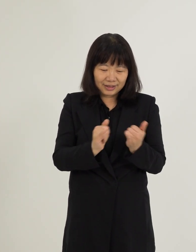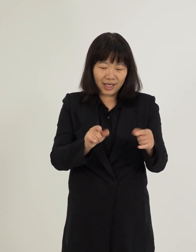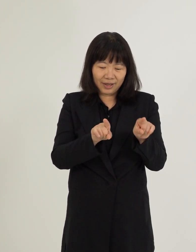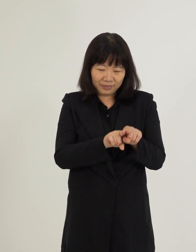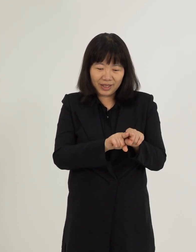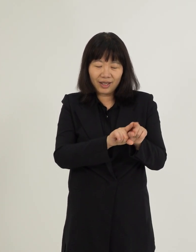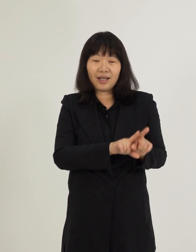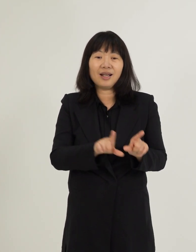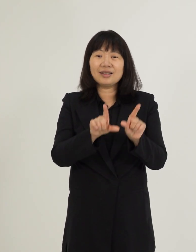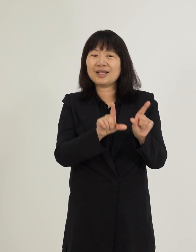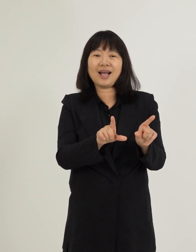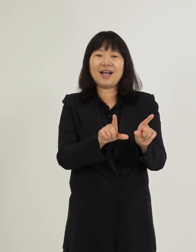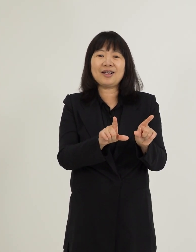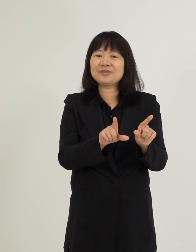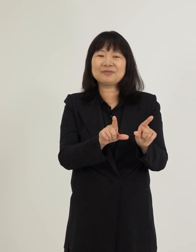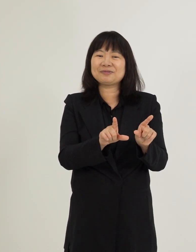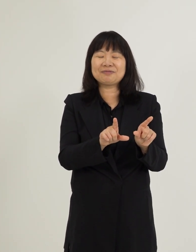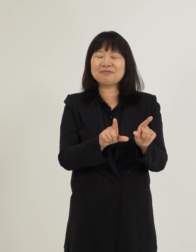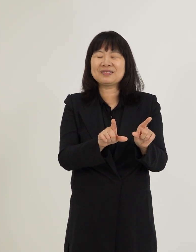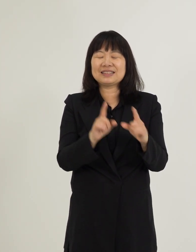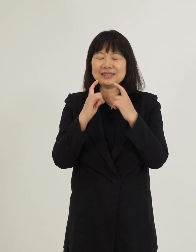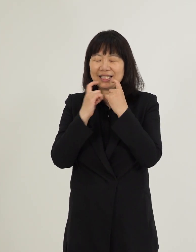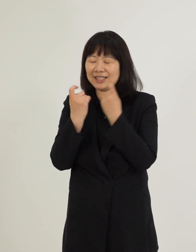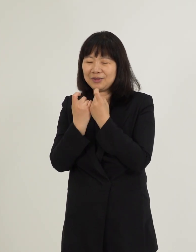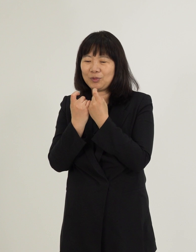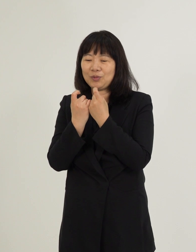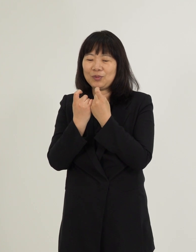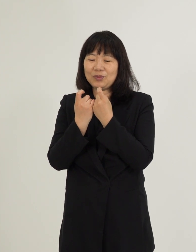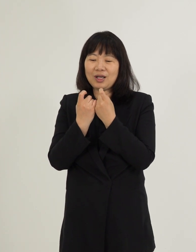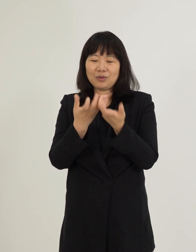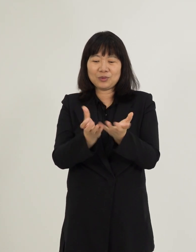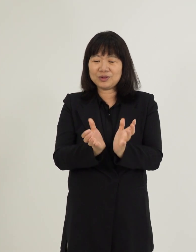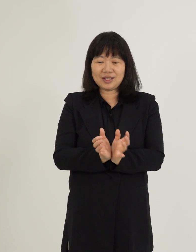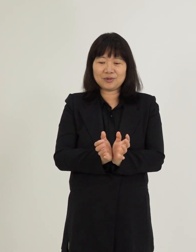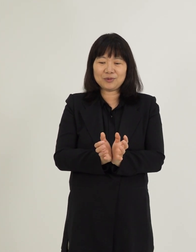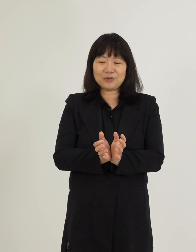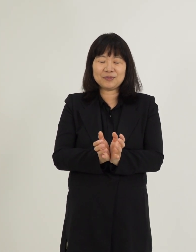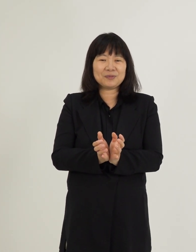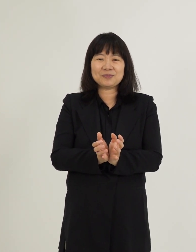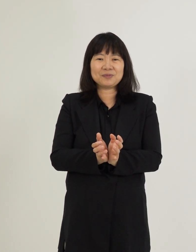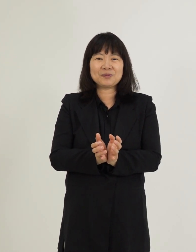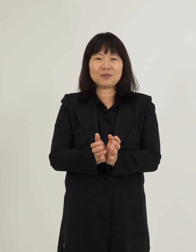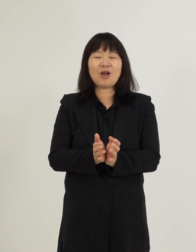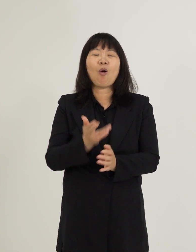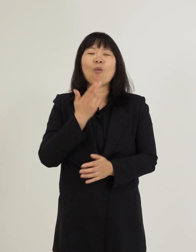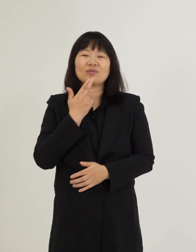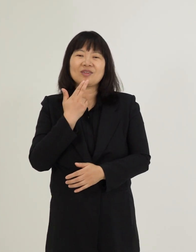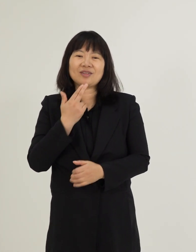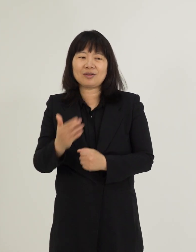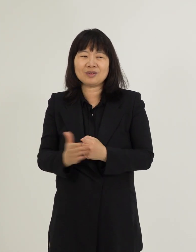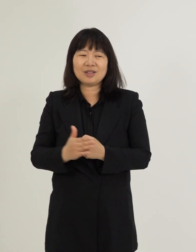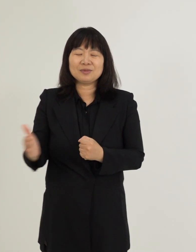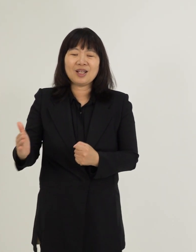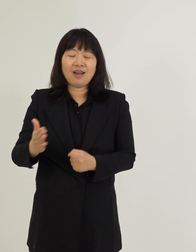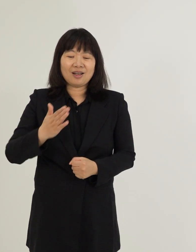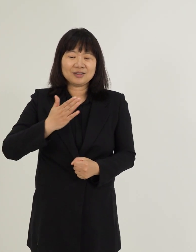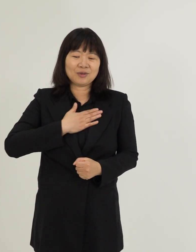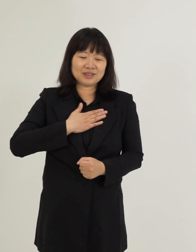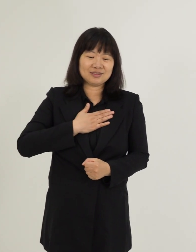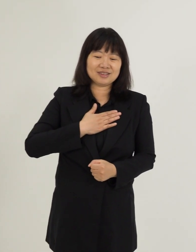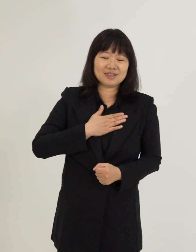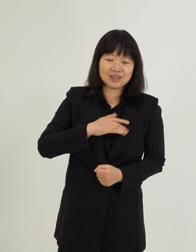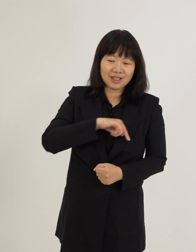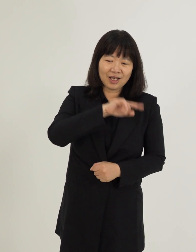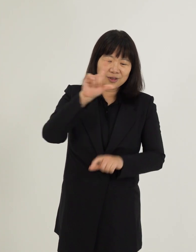여러분, 말이 그렇지 이게 쉬운 결정이었겠어요? 전 너무 충격을 받았어요. 저분들과 늘